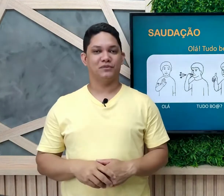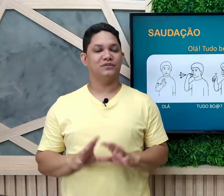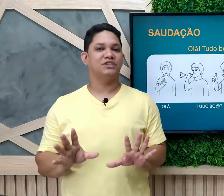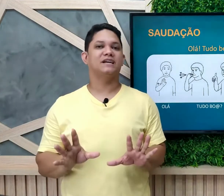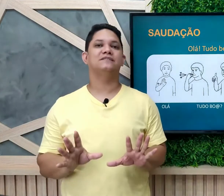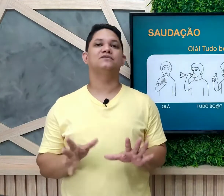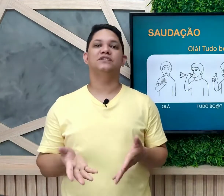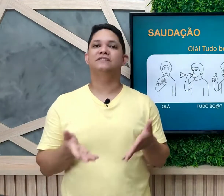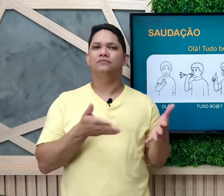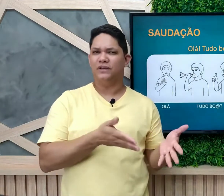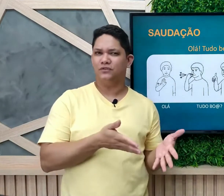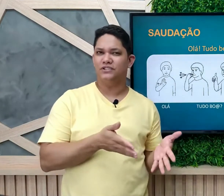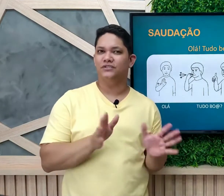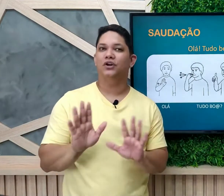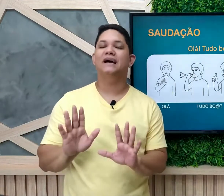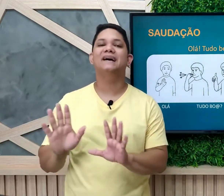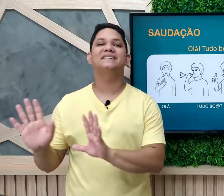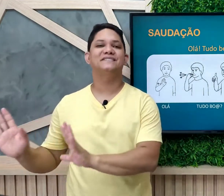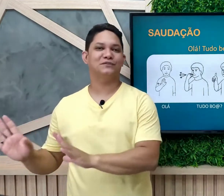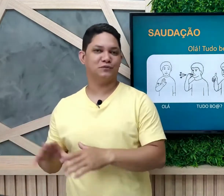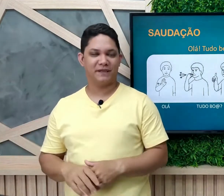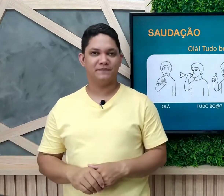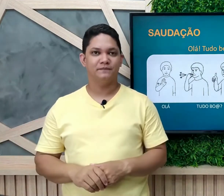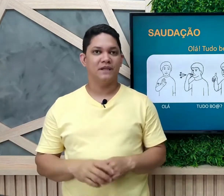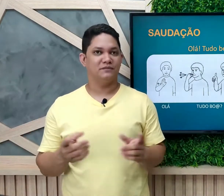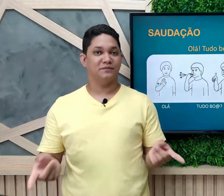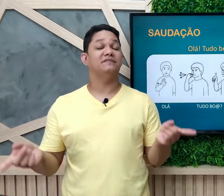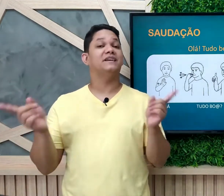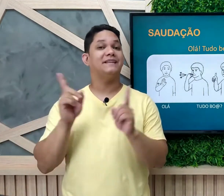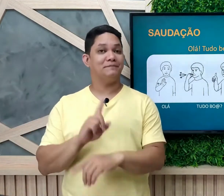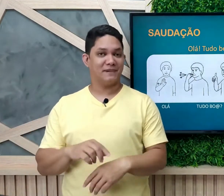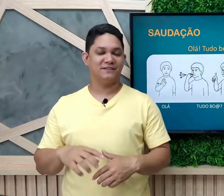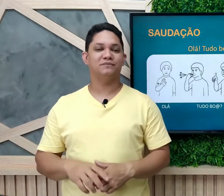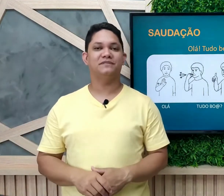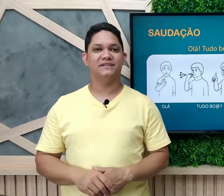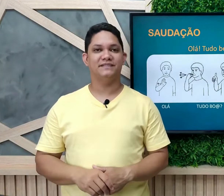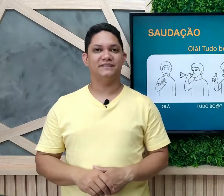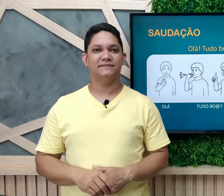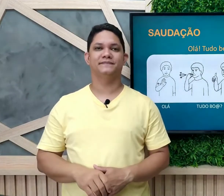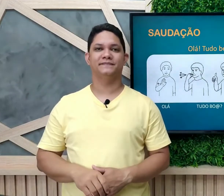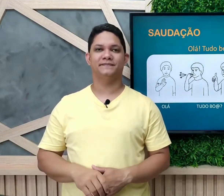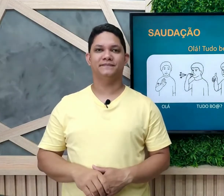Pronto. Neste caso, eu disse, boa noite, olá, tudo bem? Vamos inverter mais uma vez.